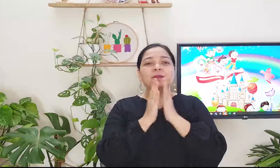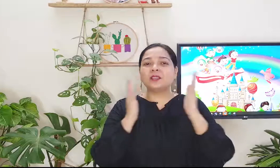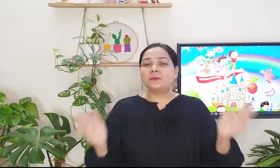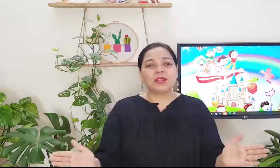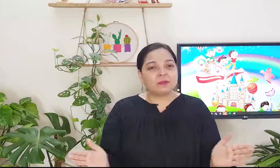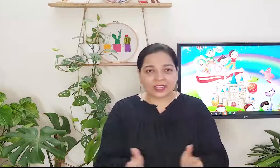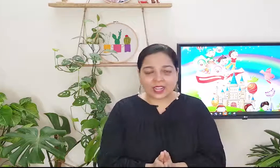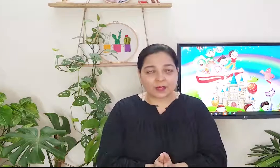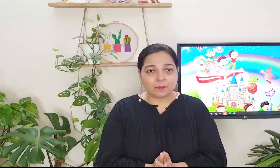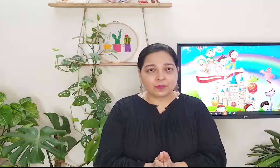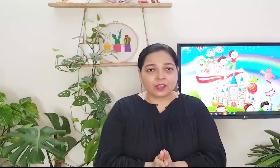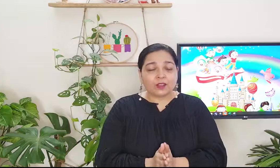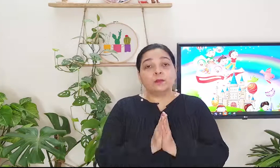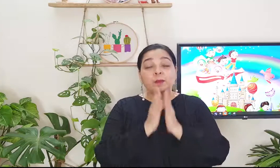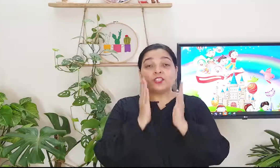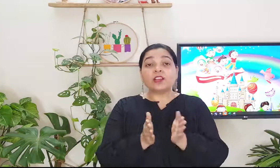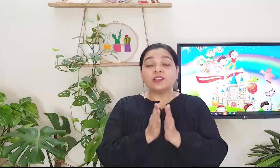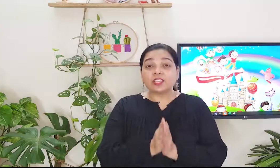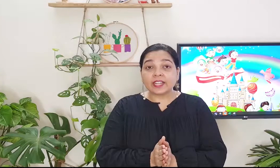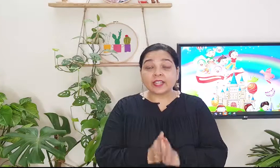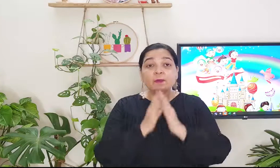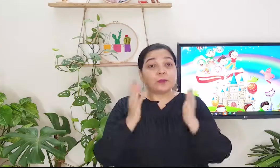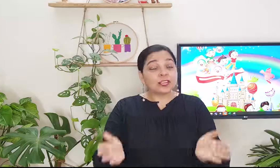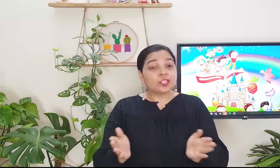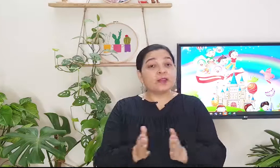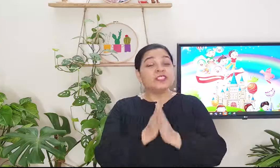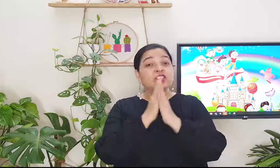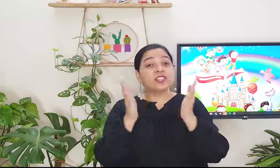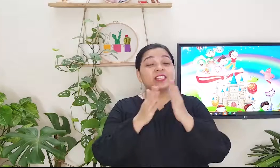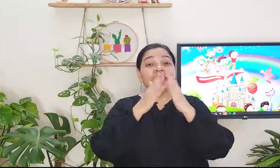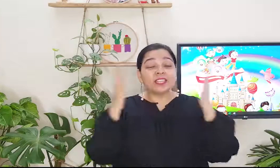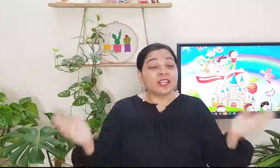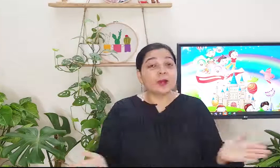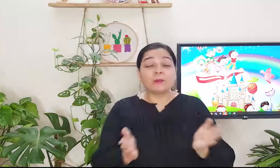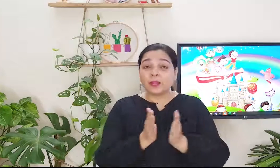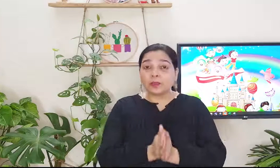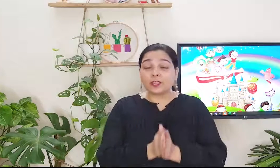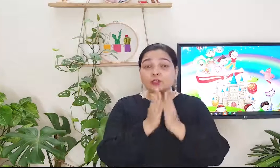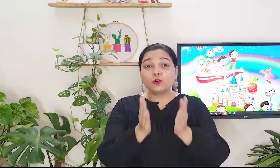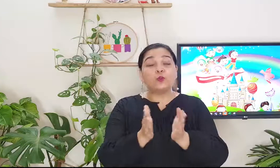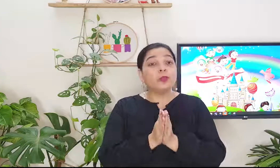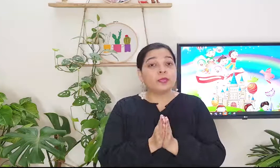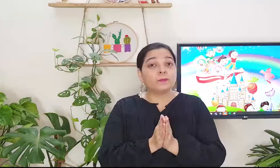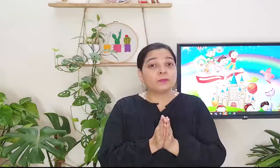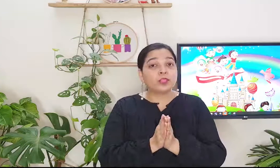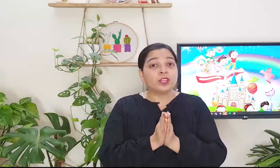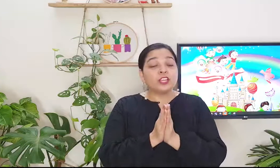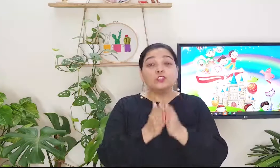যিশু তোমাদেরকে ভালোবাসে। ঈশ্বর এই জগৎকে এতটাই ভালোবেসেছে কি, যে কেউ যিশু খ্রিস্টকে বিশ্বাস